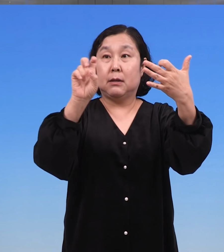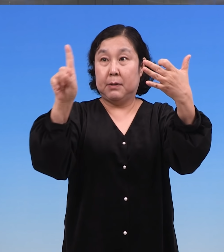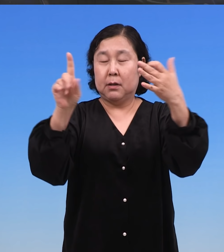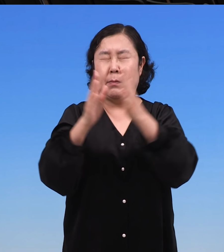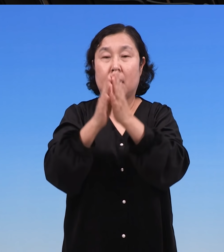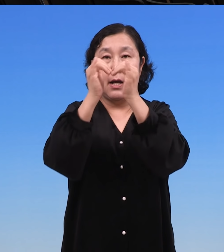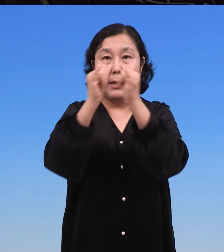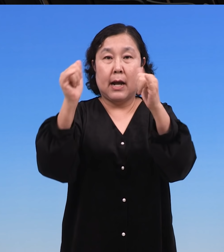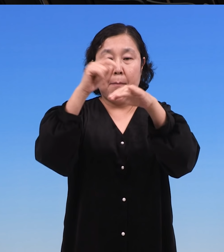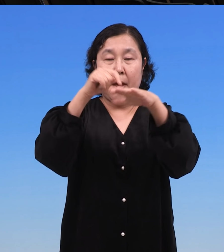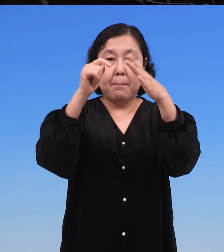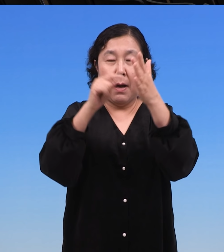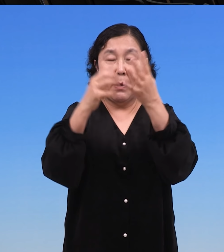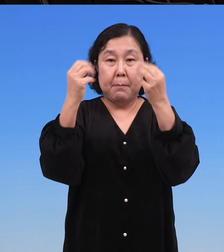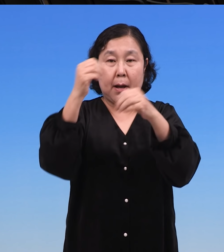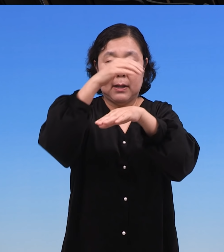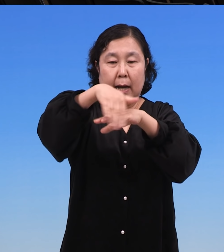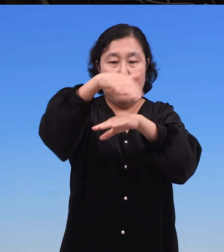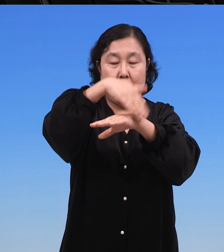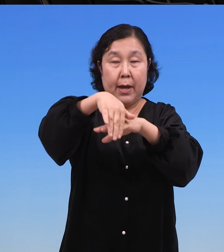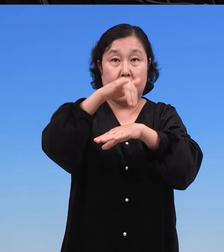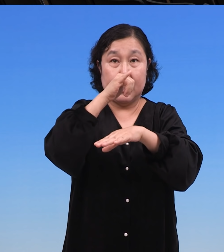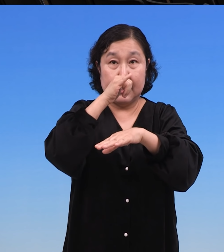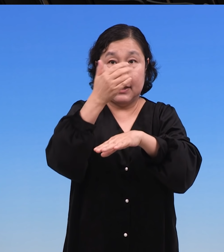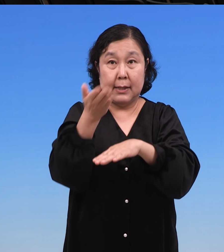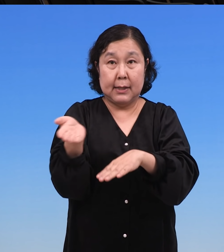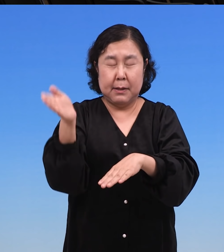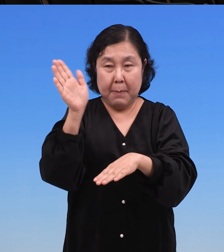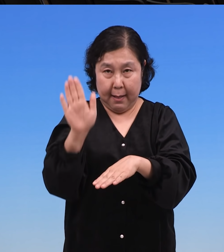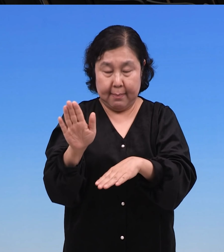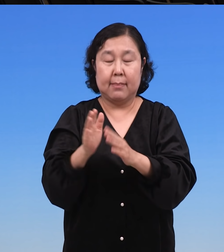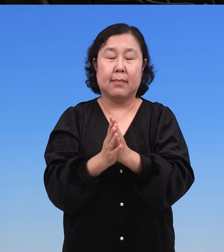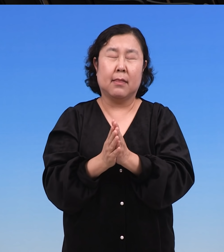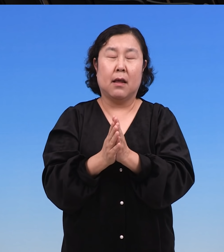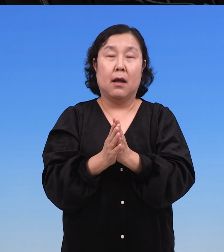말씀입니다. 사람의 마음에는 많은 계획이 있어도